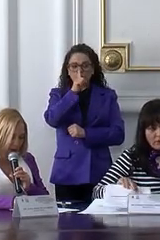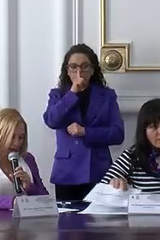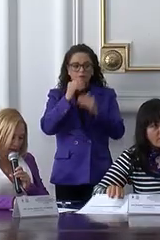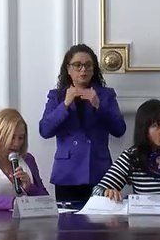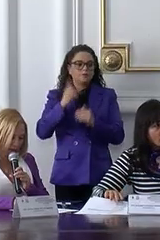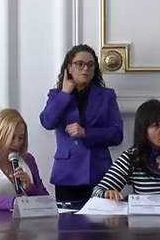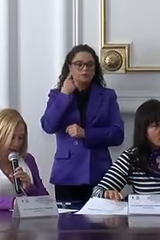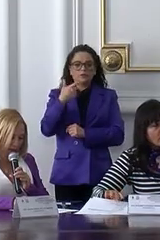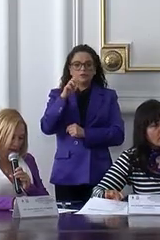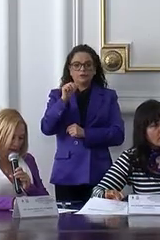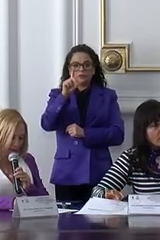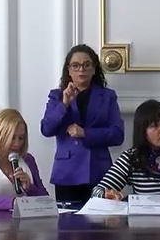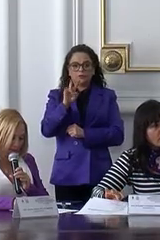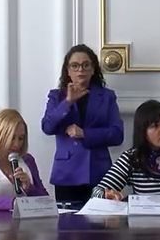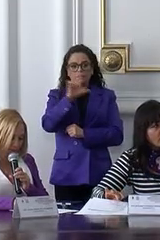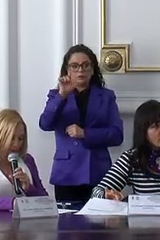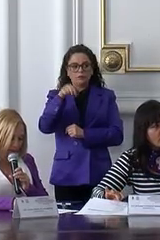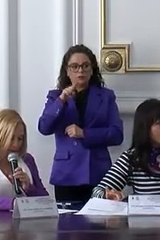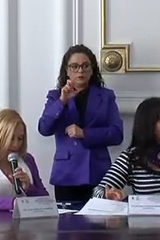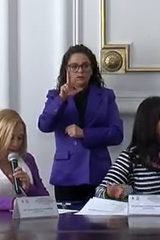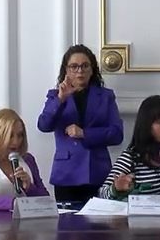Diputado Gerardo Villanueva.